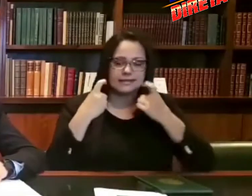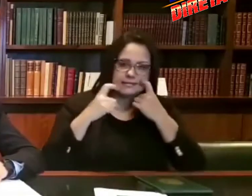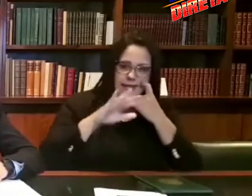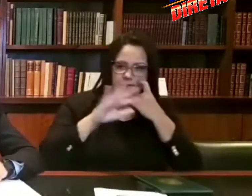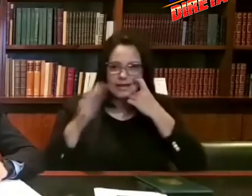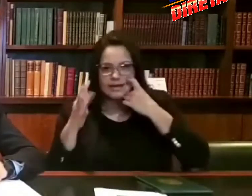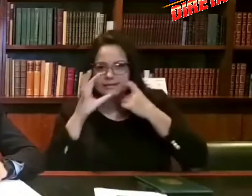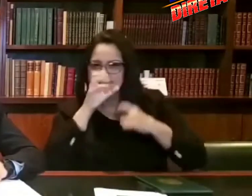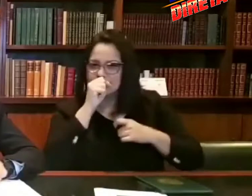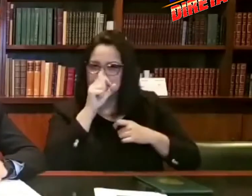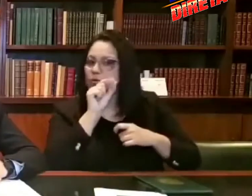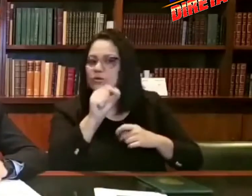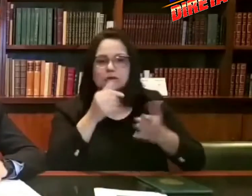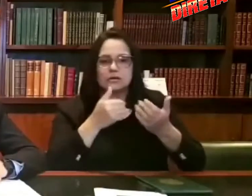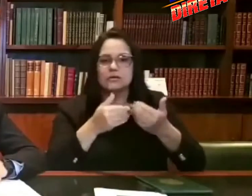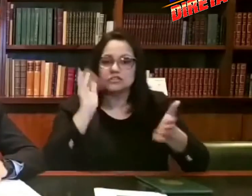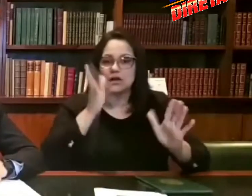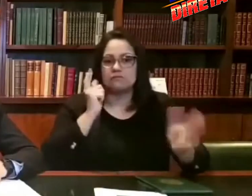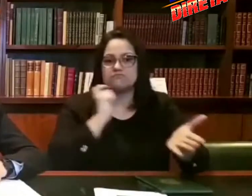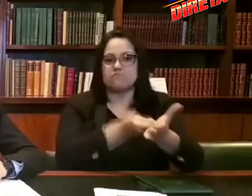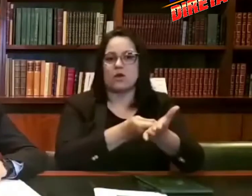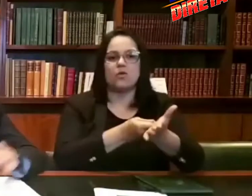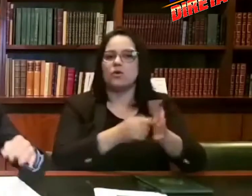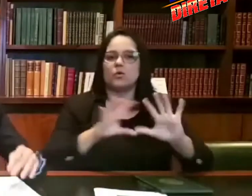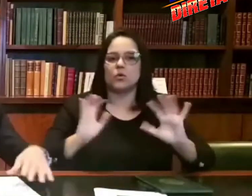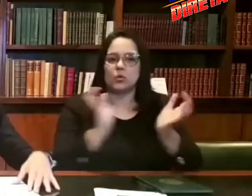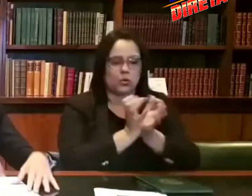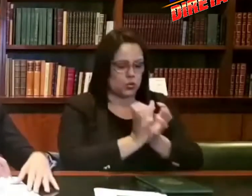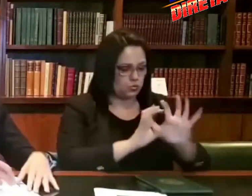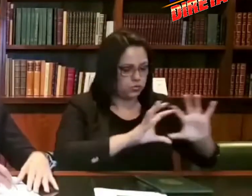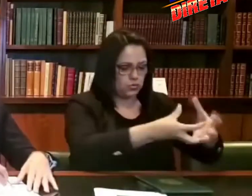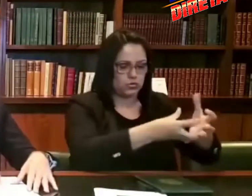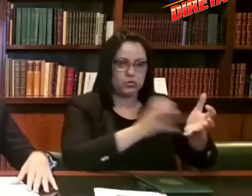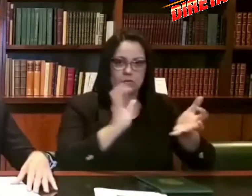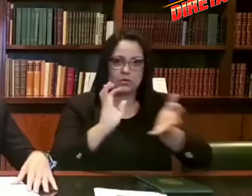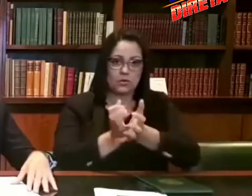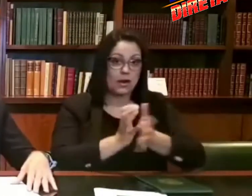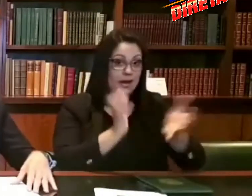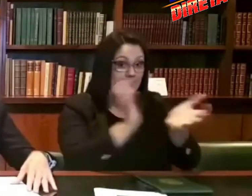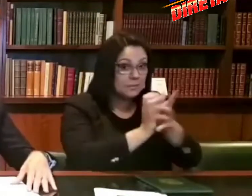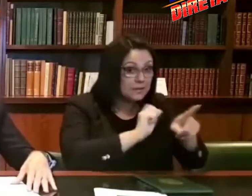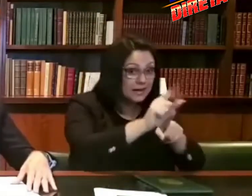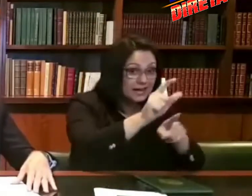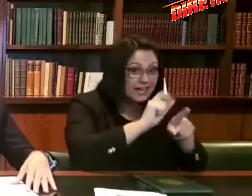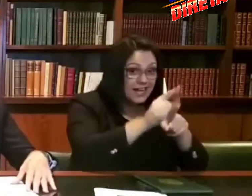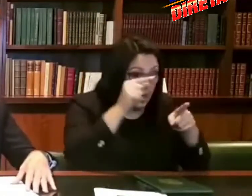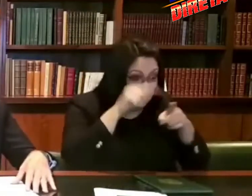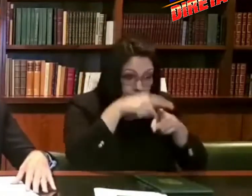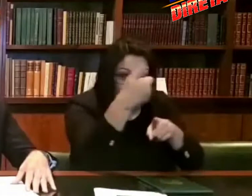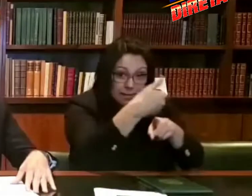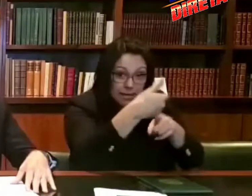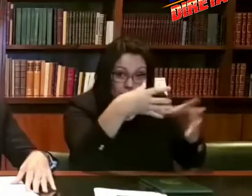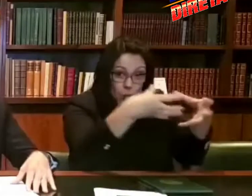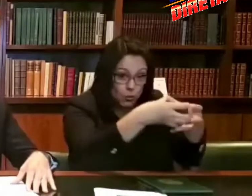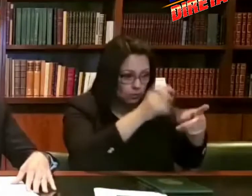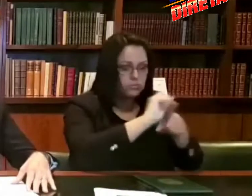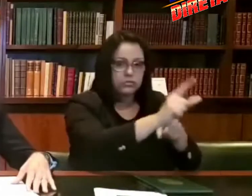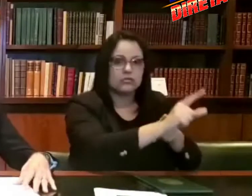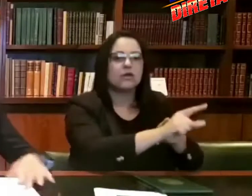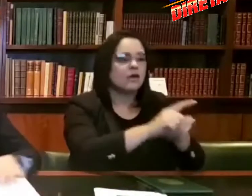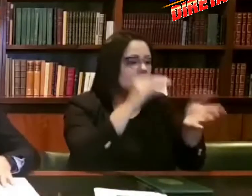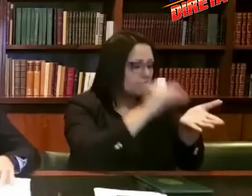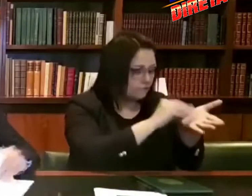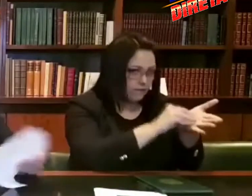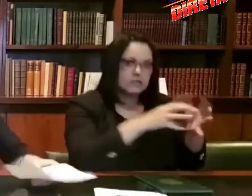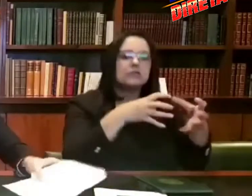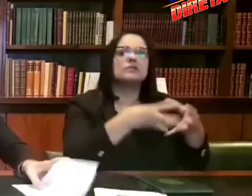nós voltamos a pagar mais um lote da parcela 1 que nós estamos recebendo agora do Ministério da Cidadania.